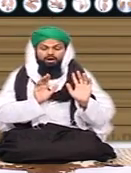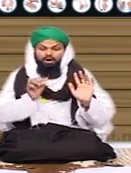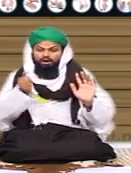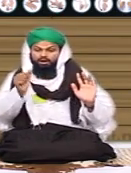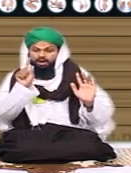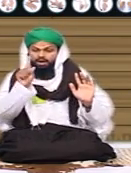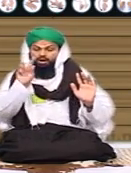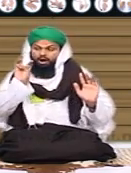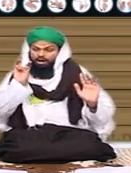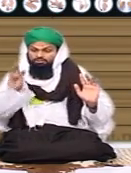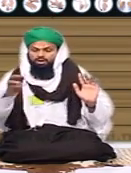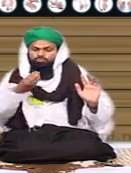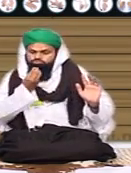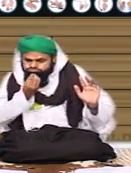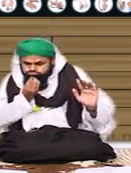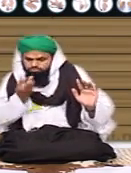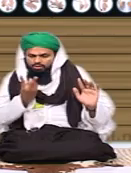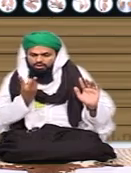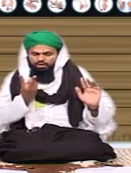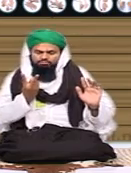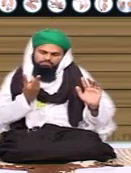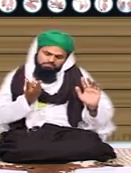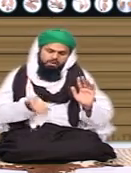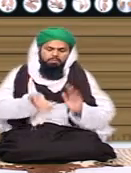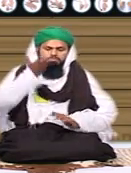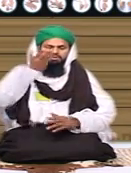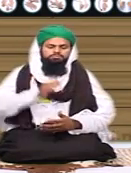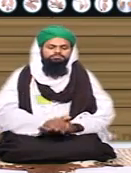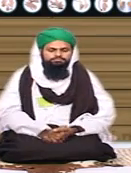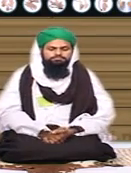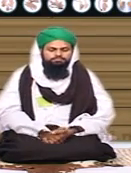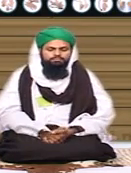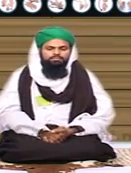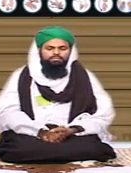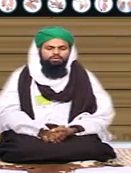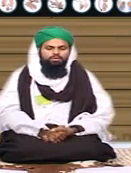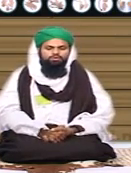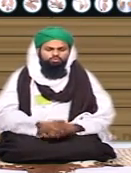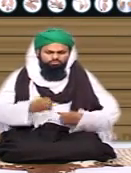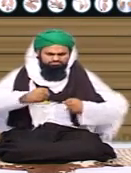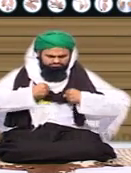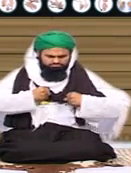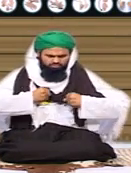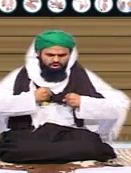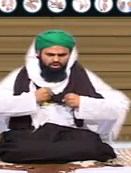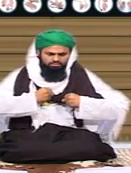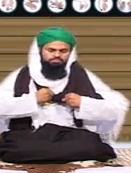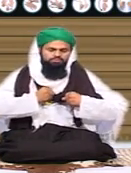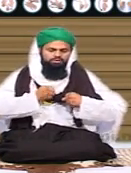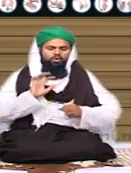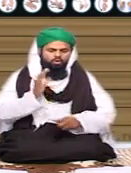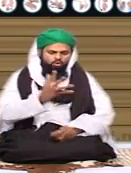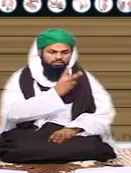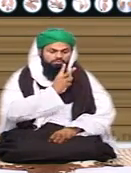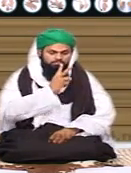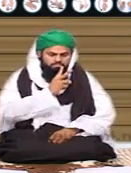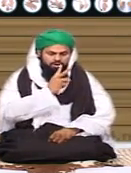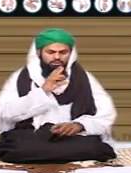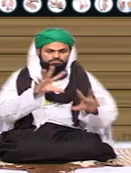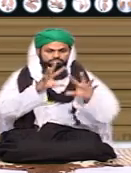ہے. جوانی دیوانی مشہور ہے, تمام تر ارمانوں کا اس پر حملہ ہوتا ہے, ہر